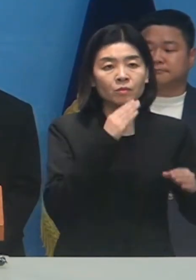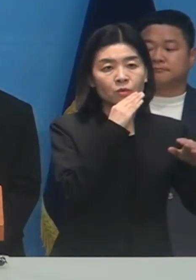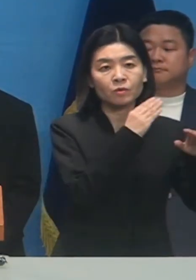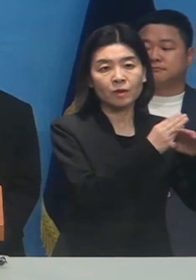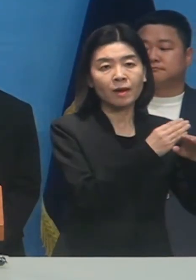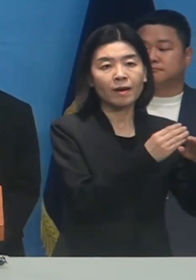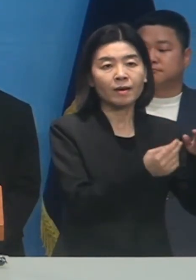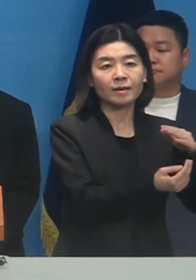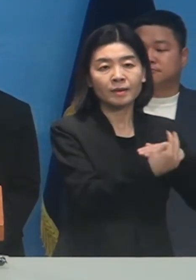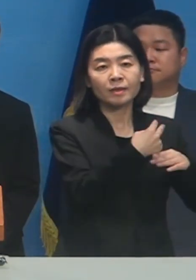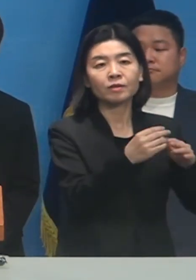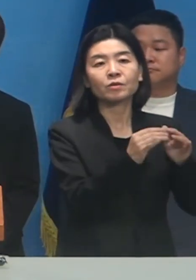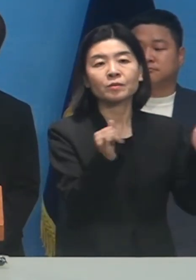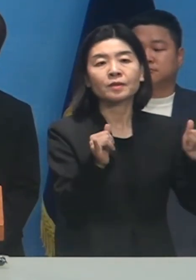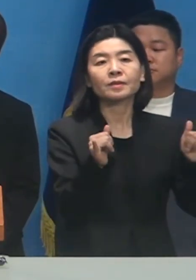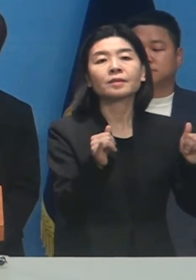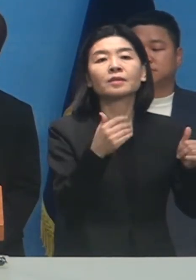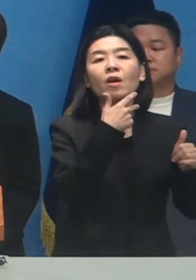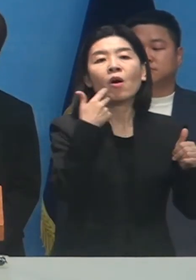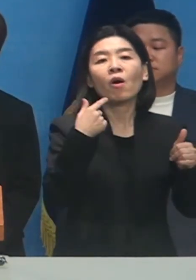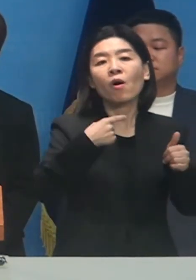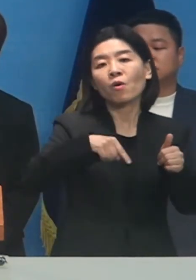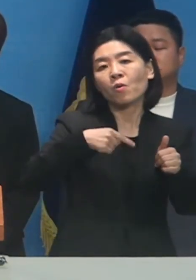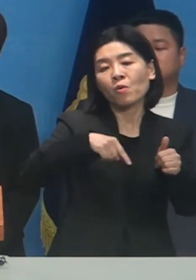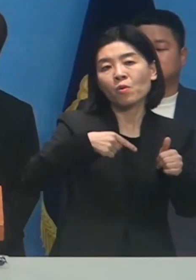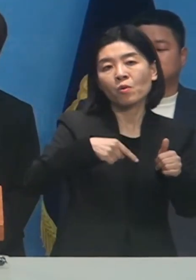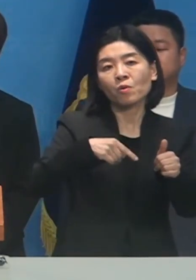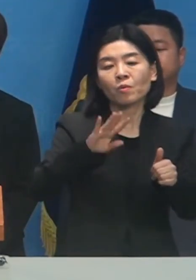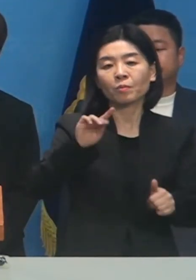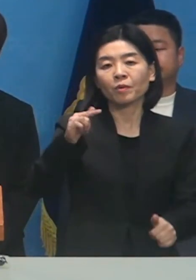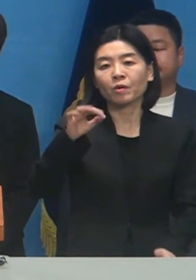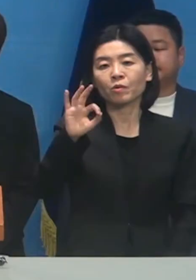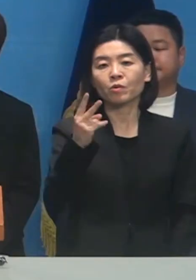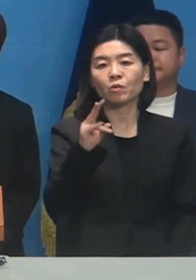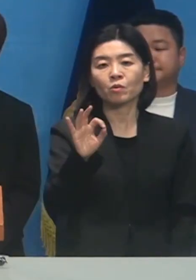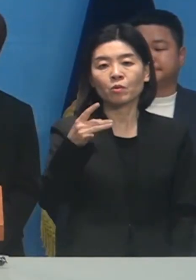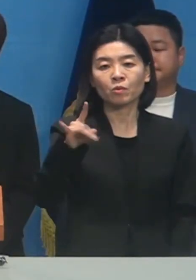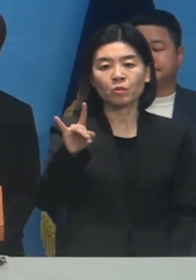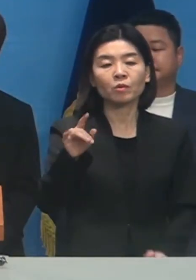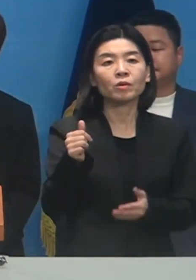북한 이탈 중인 영어 강사이신 변용대 선생님,